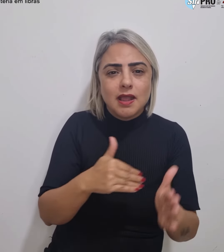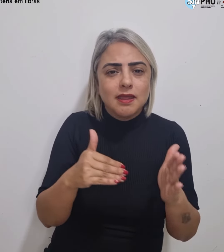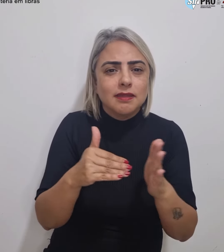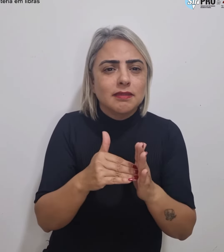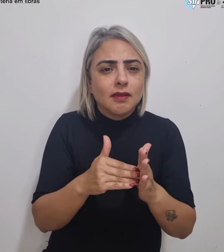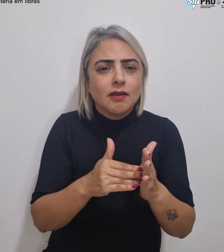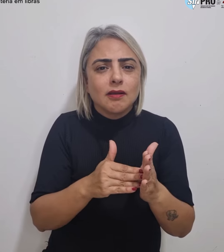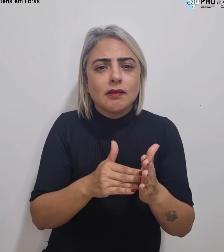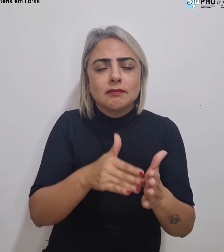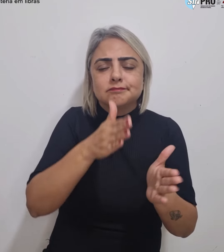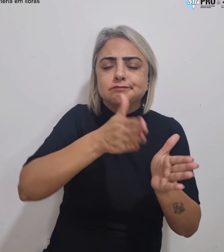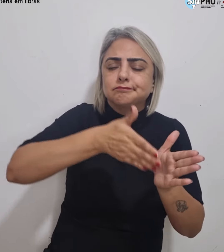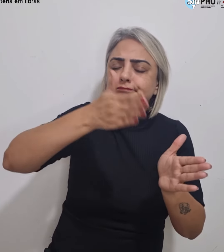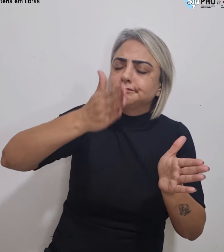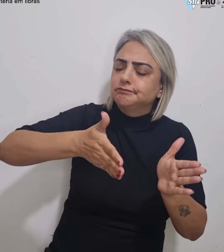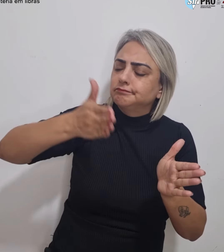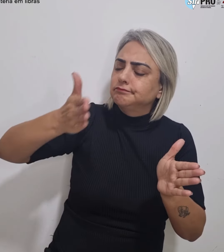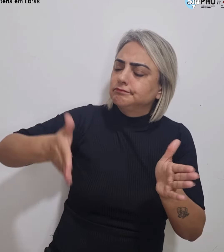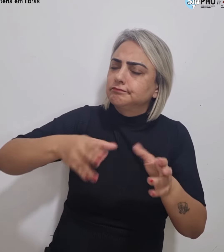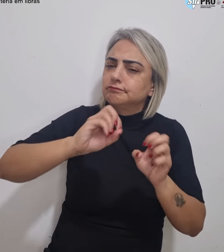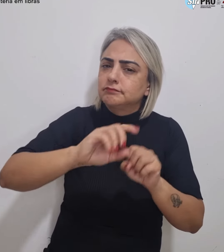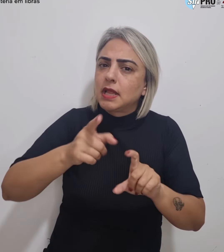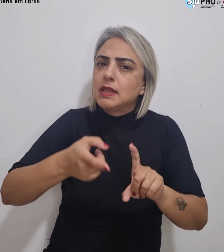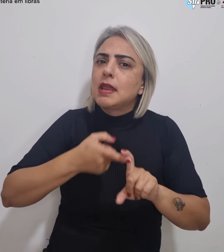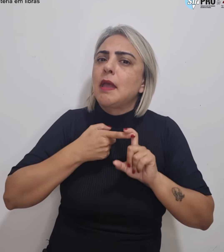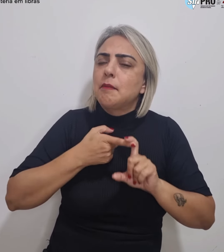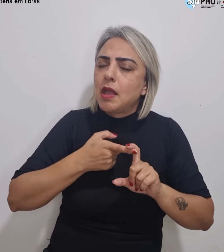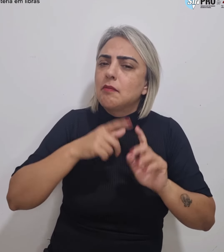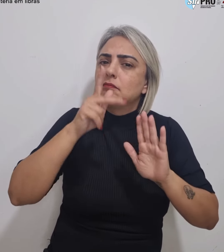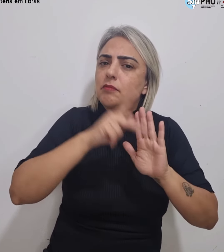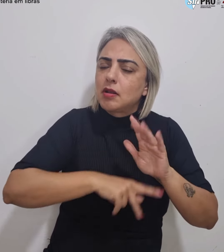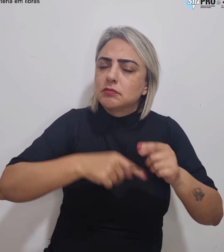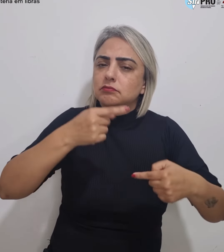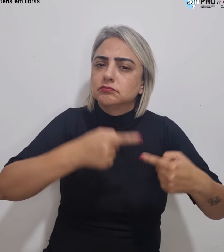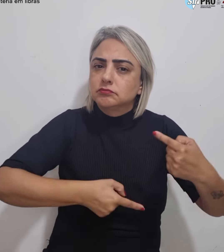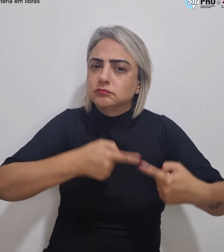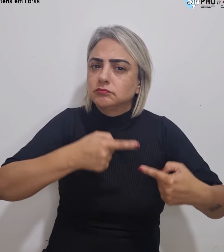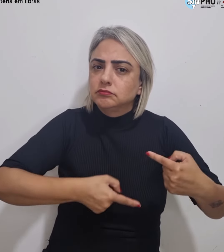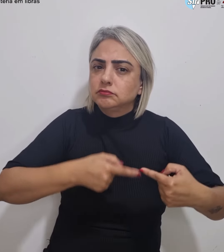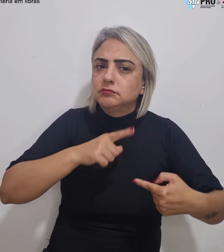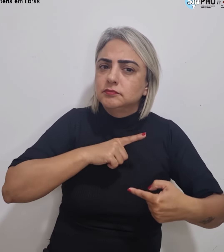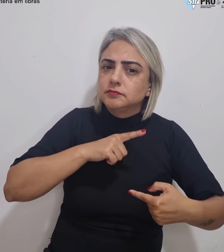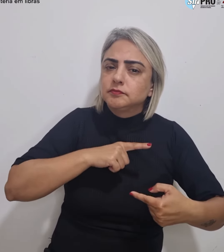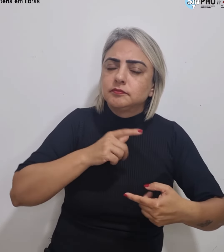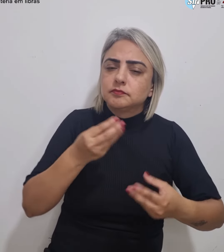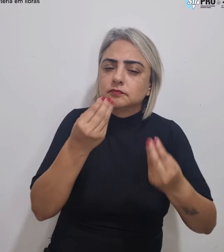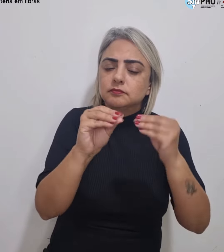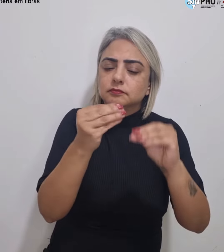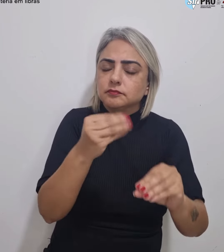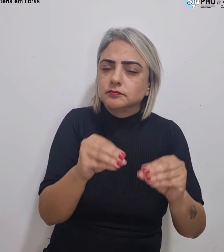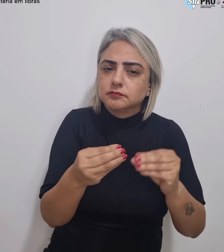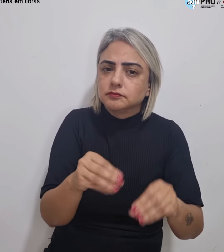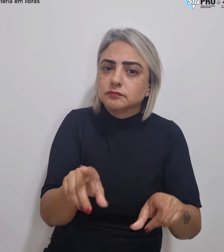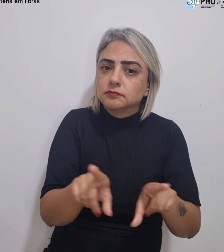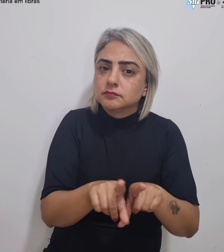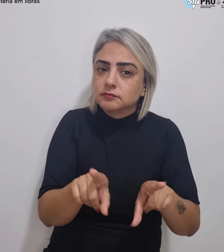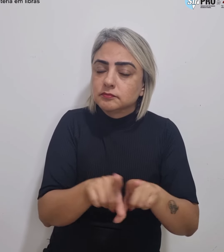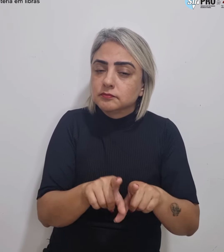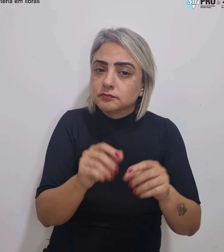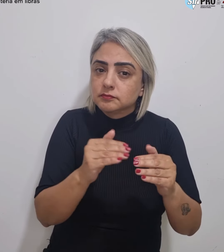etapas do ensino depende dos projetos políticos que serão implementados tanto em nível federal